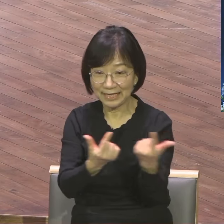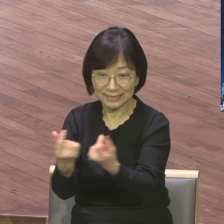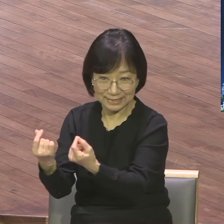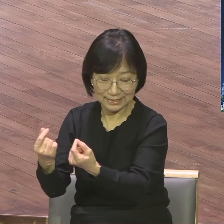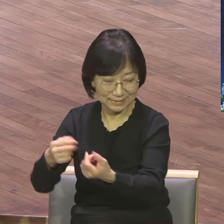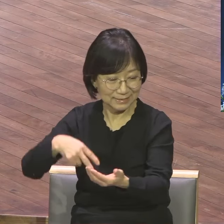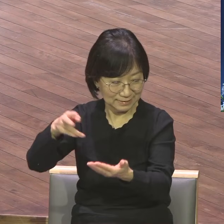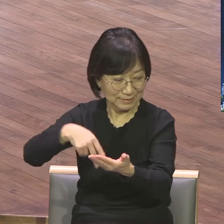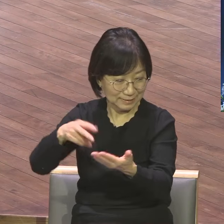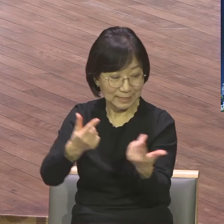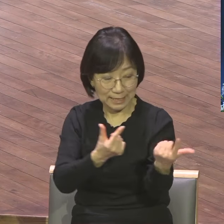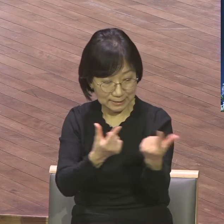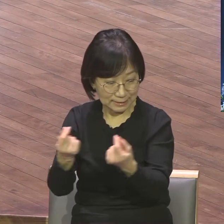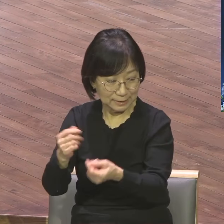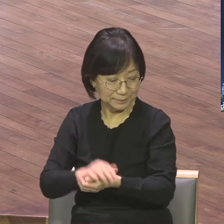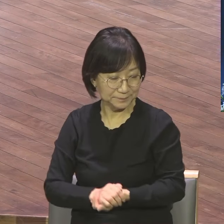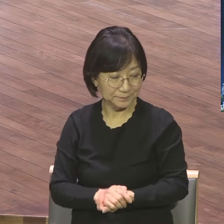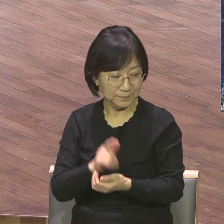같이